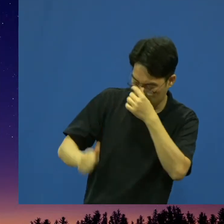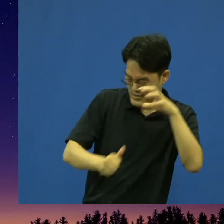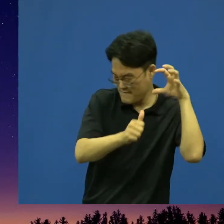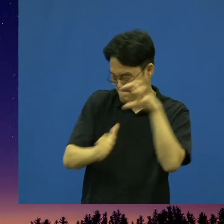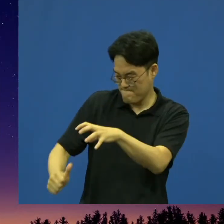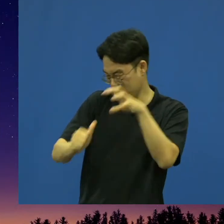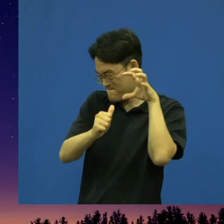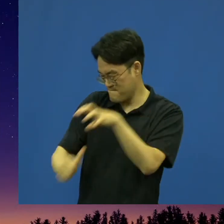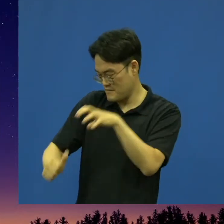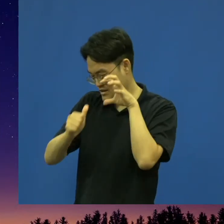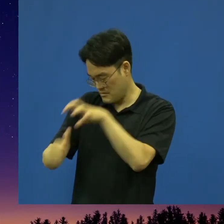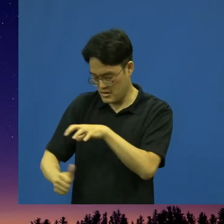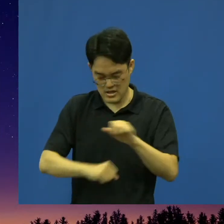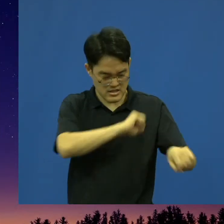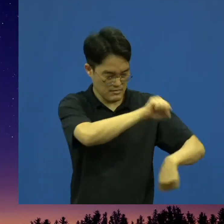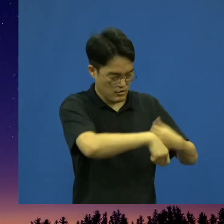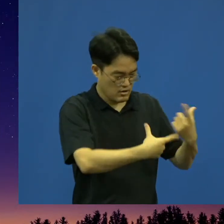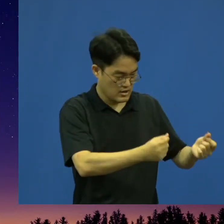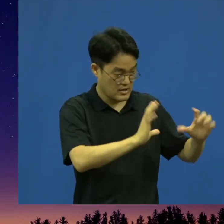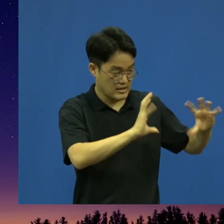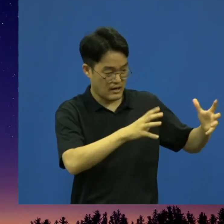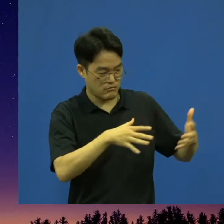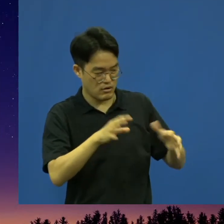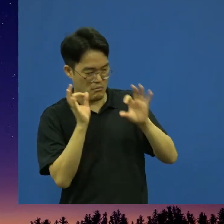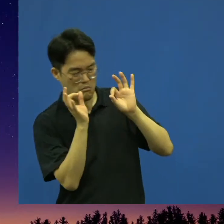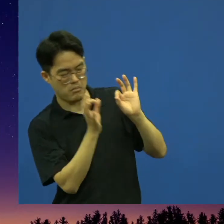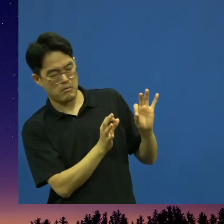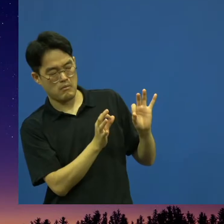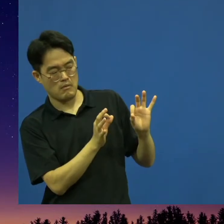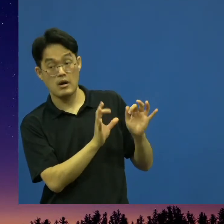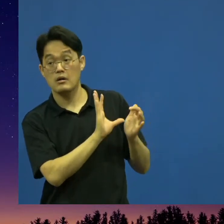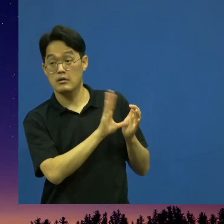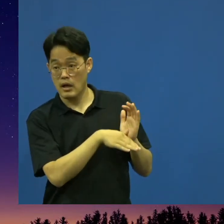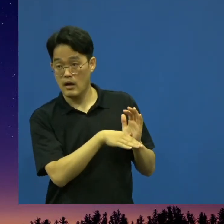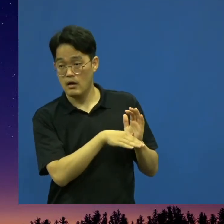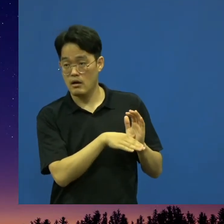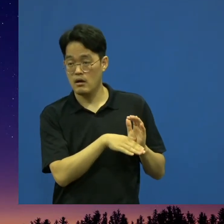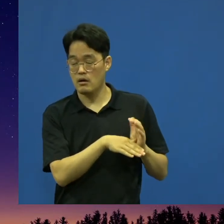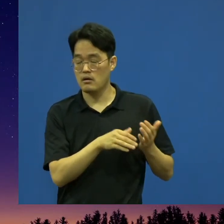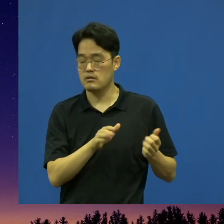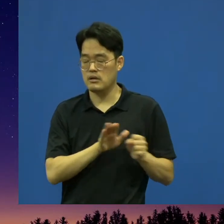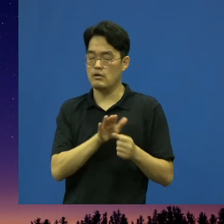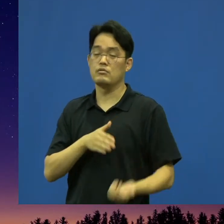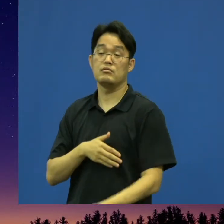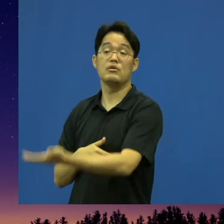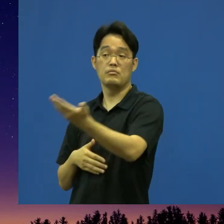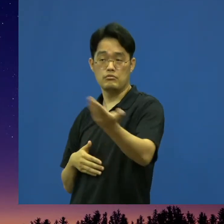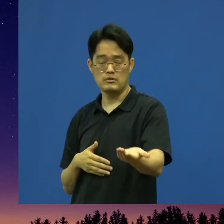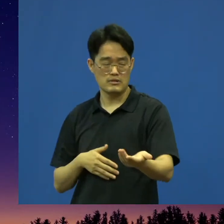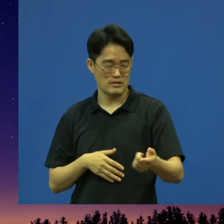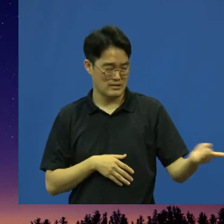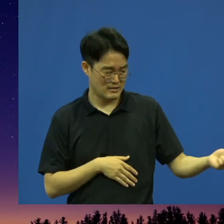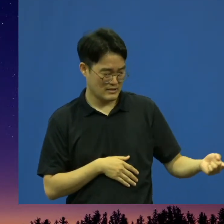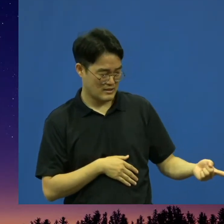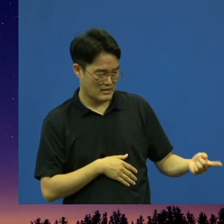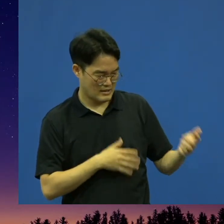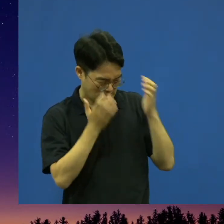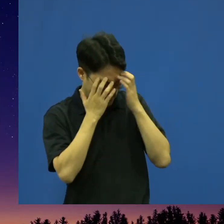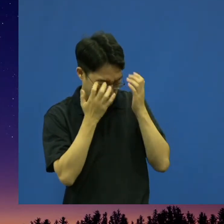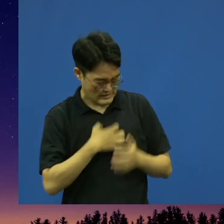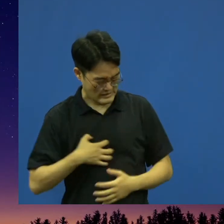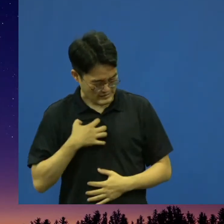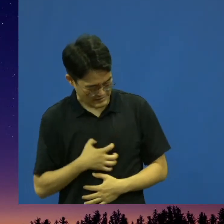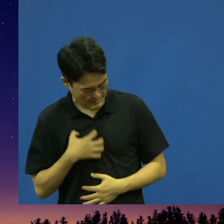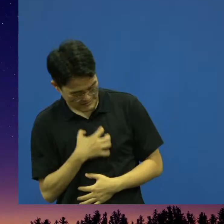핍박하는 나라들을 우리 눈으로 보는데, 주 안에 사랑하는 여러분, 그런 아픔과 고난이